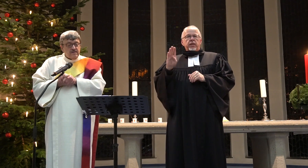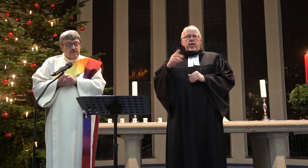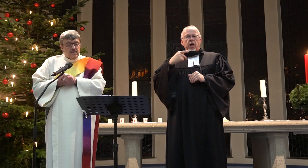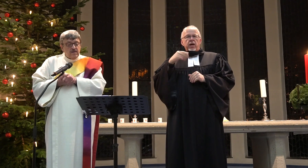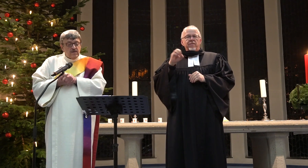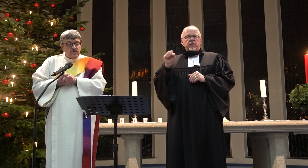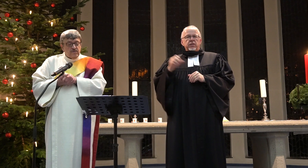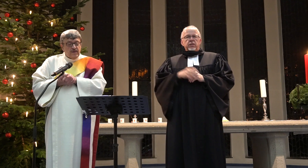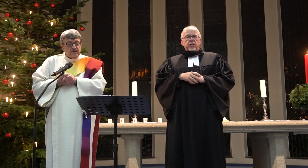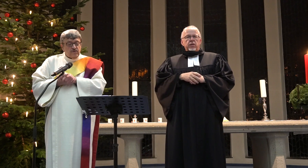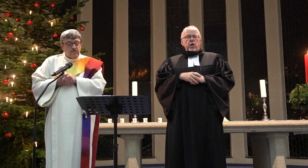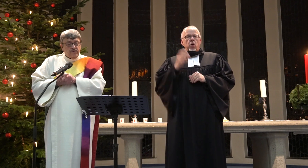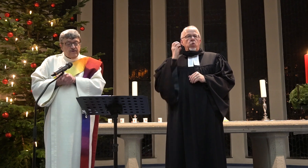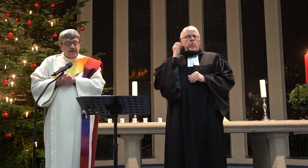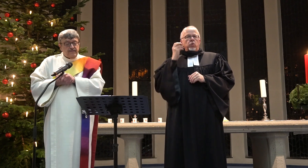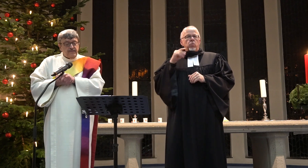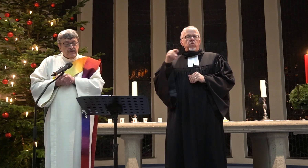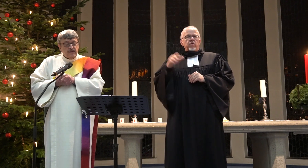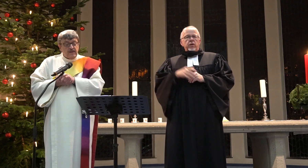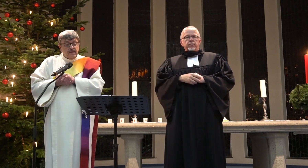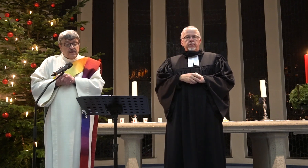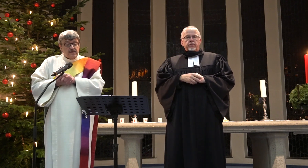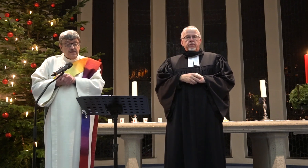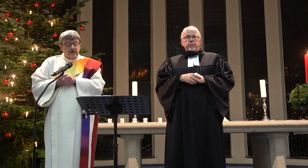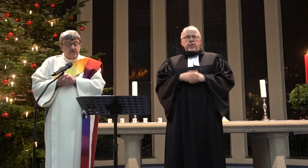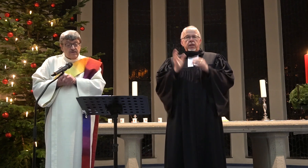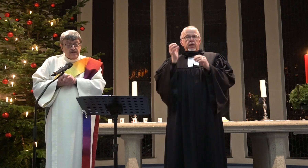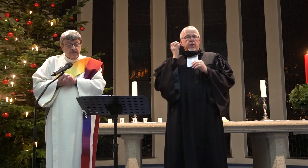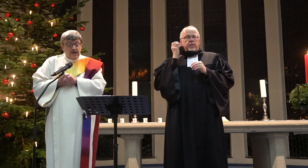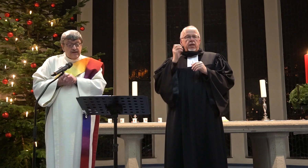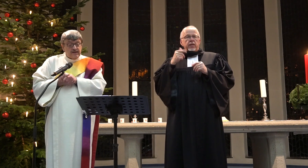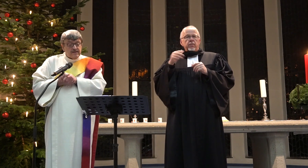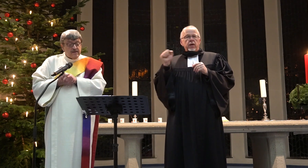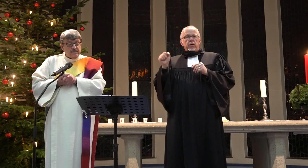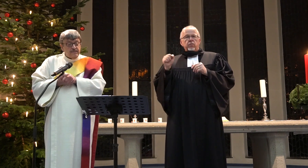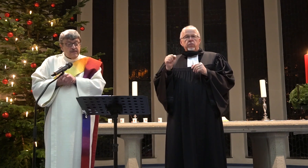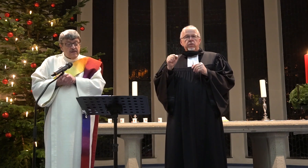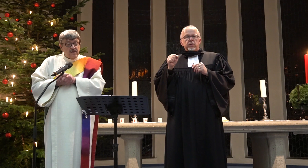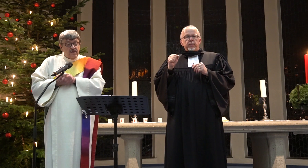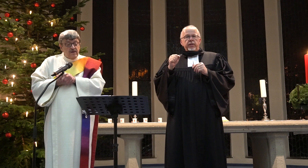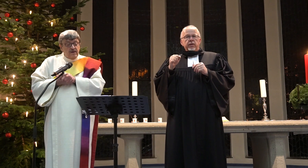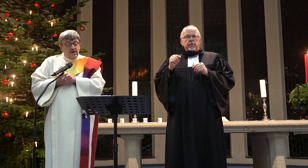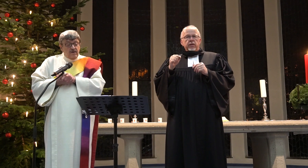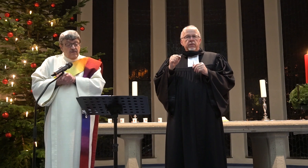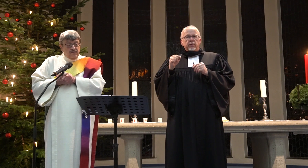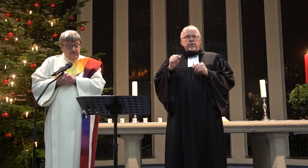Gerbers, Tomato Puffan, Christian und Tim Angelnester,